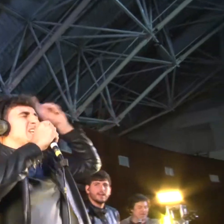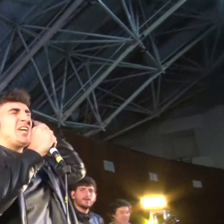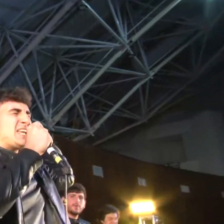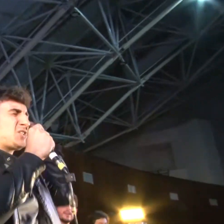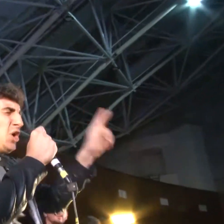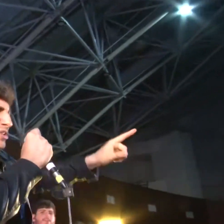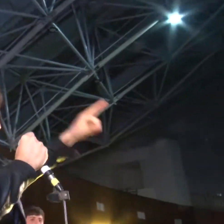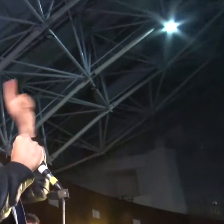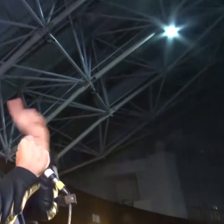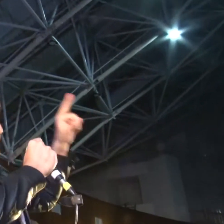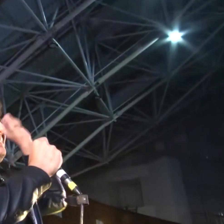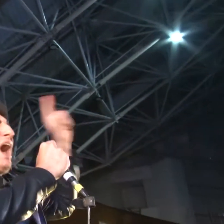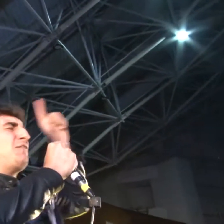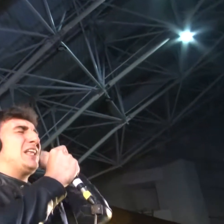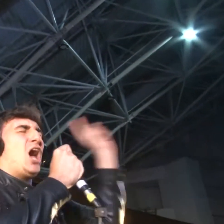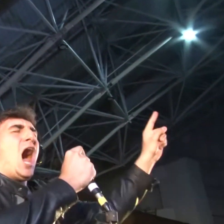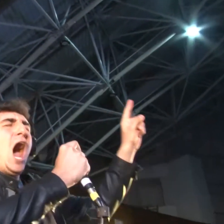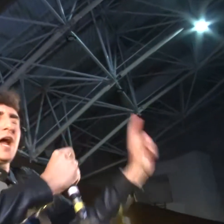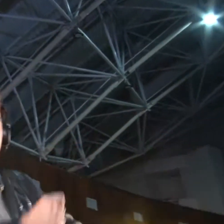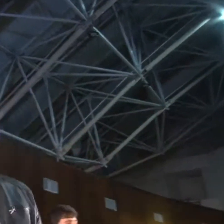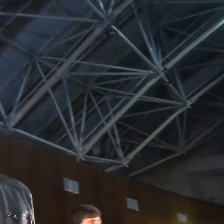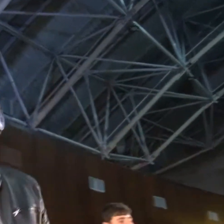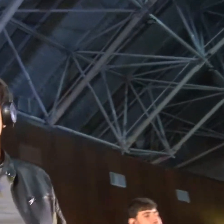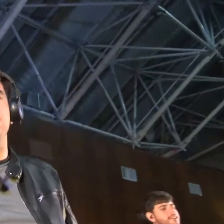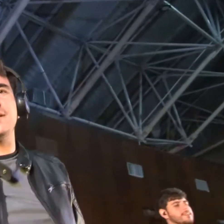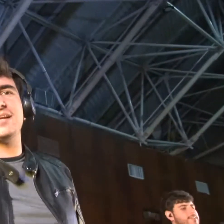amigo! Jesus, o Salvador!